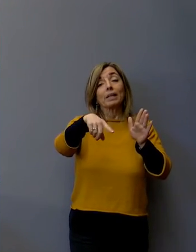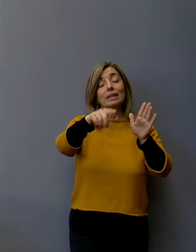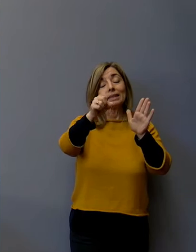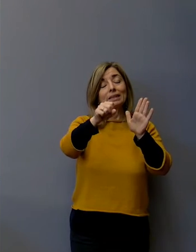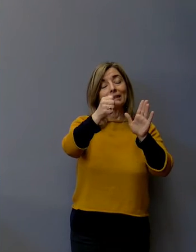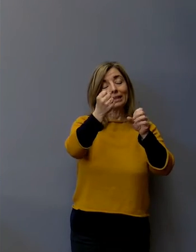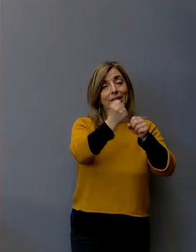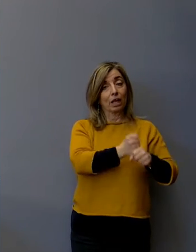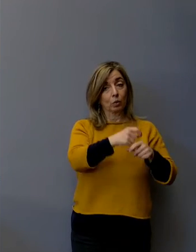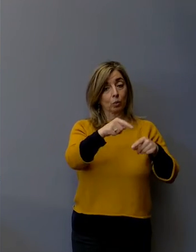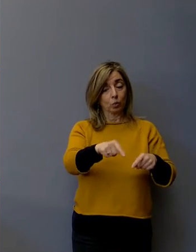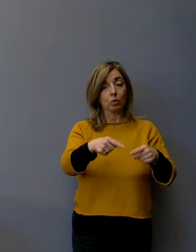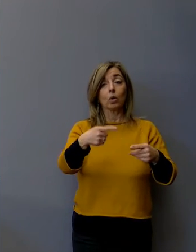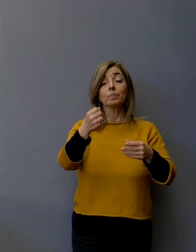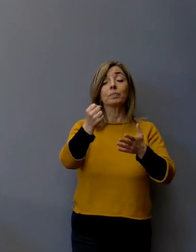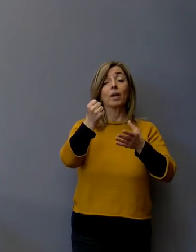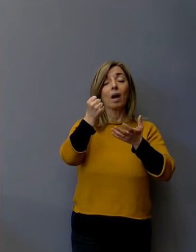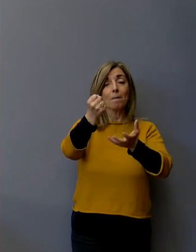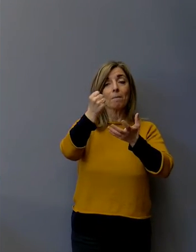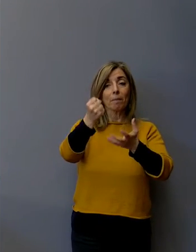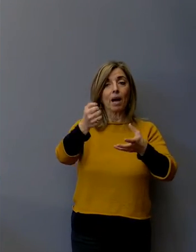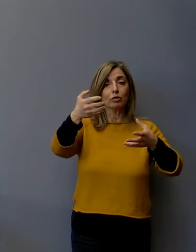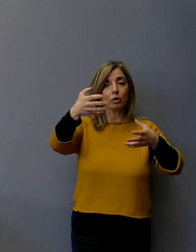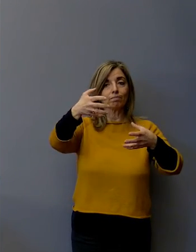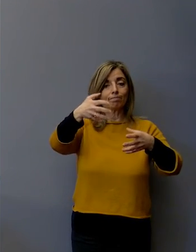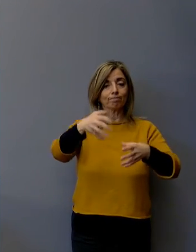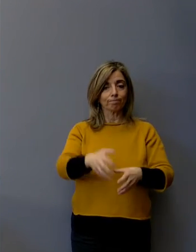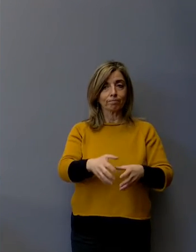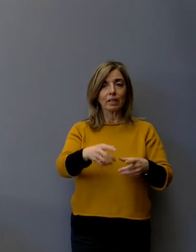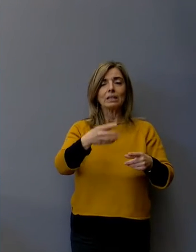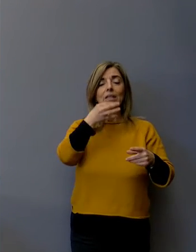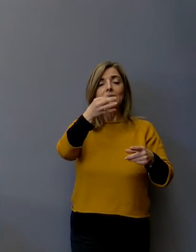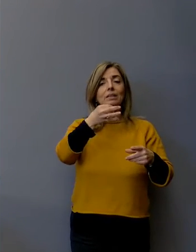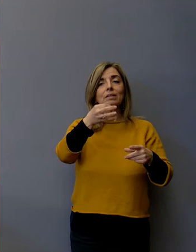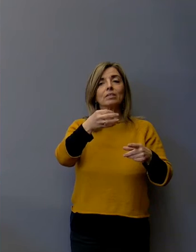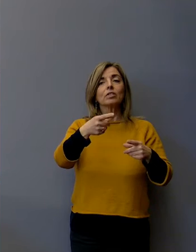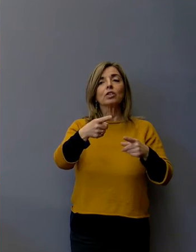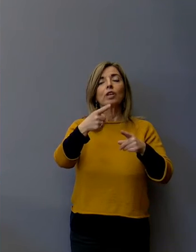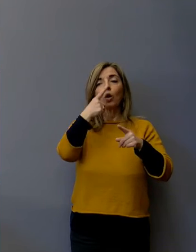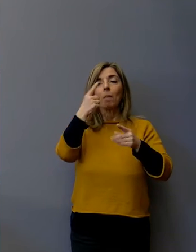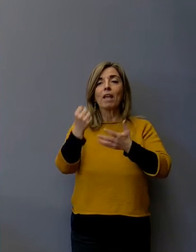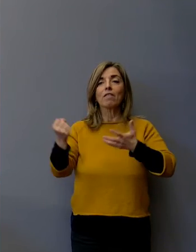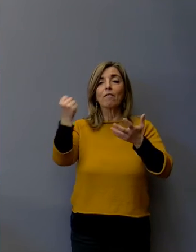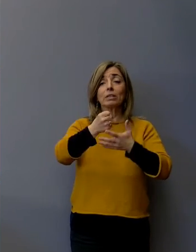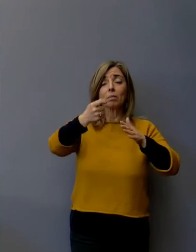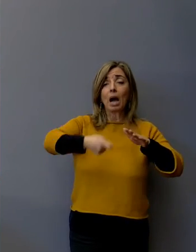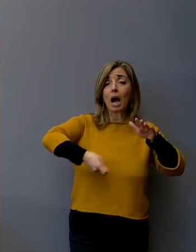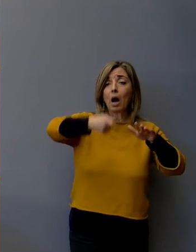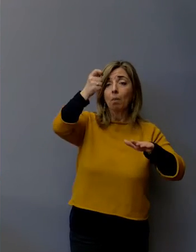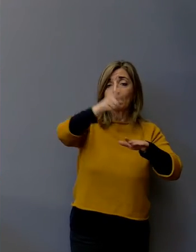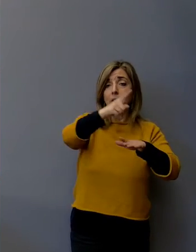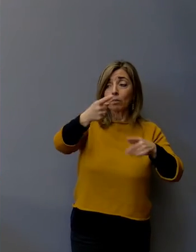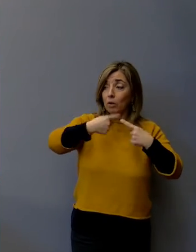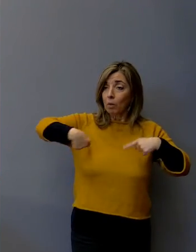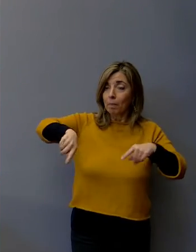cifra fissa gli investimenti sull iran saliranno non è vero non lo diciamo noi del pd lo dice la storia e l'esperienza del decentramento la